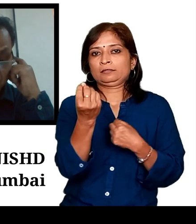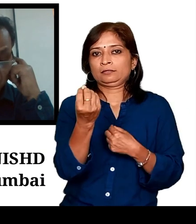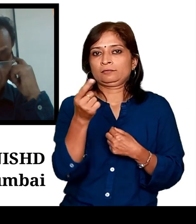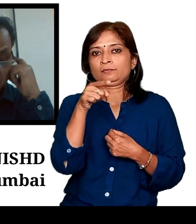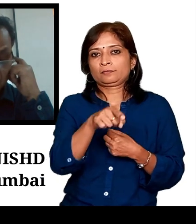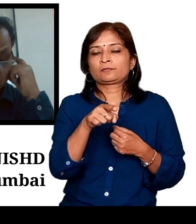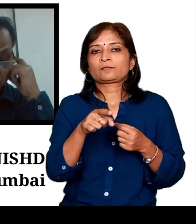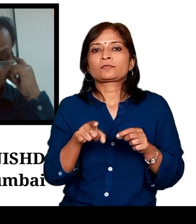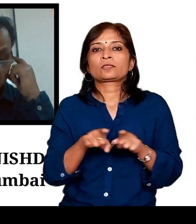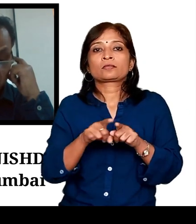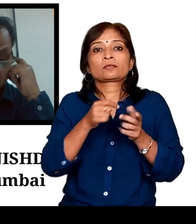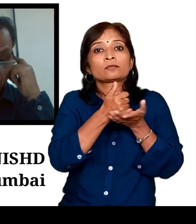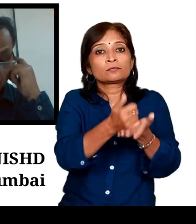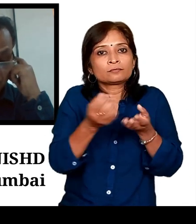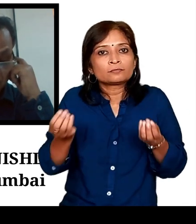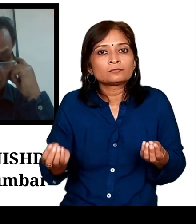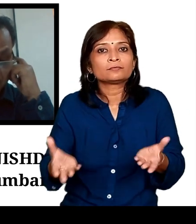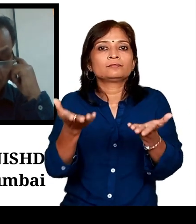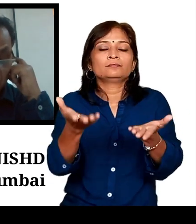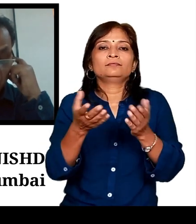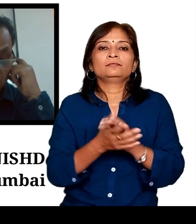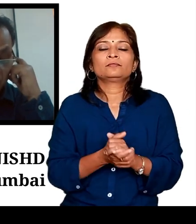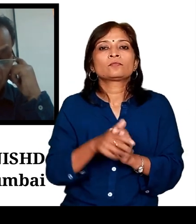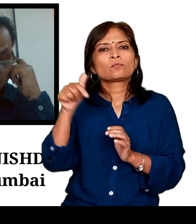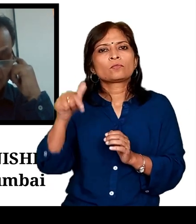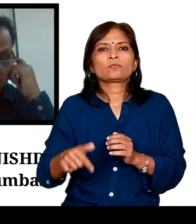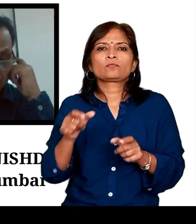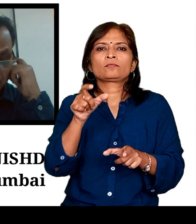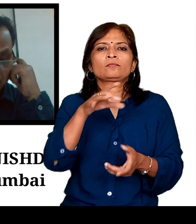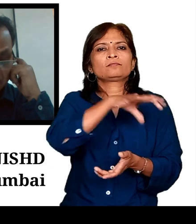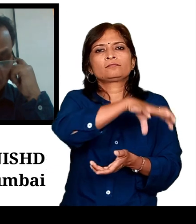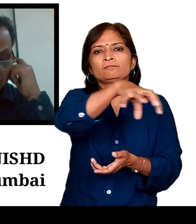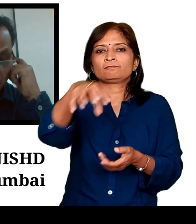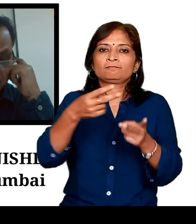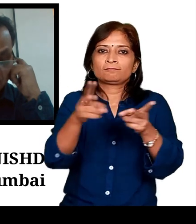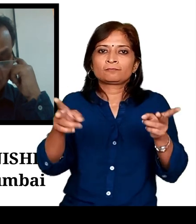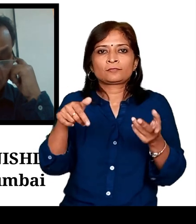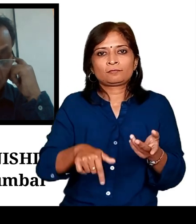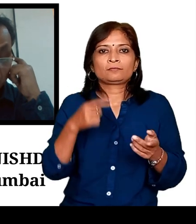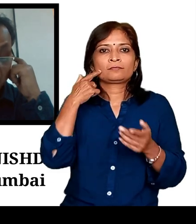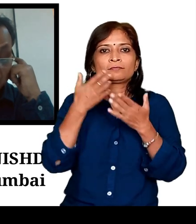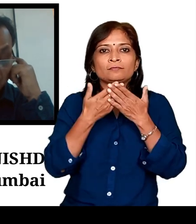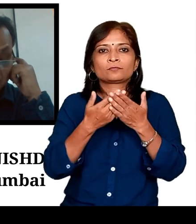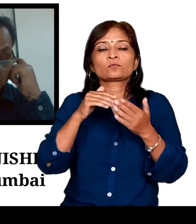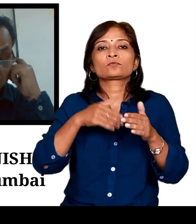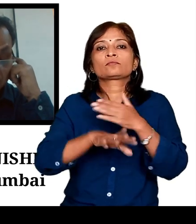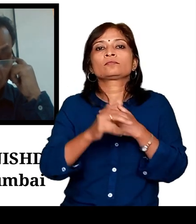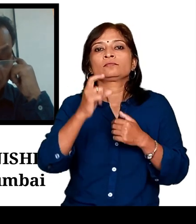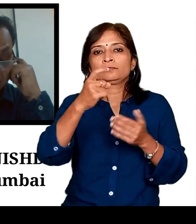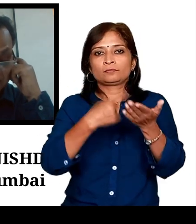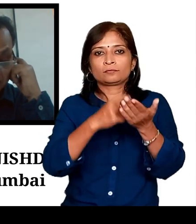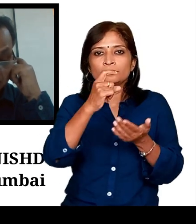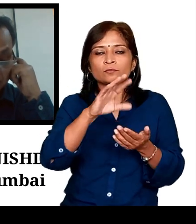आइडेंटिफिकेशन ये सुविधा उपलब्ध कराई और हर एक जगह पे जैसे अलियावरगंज है, उनके CRCs